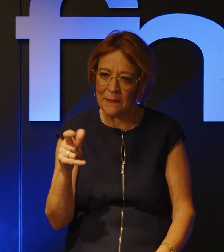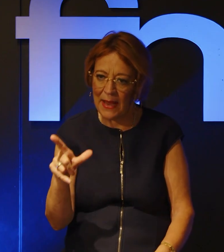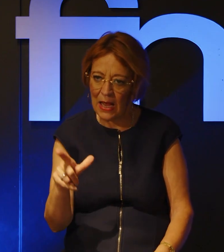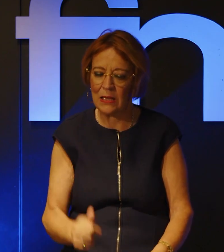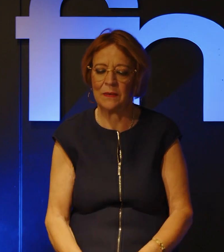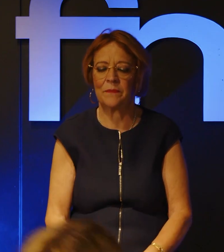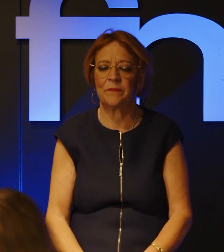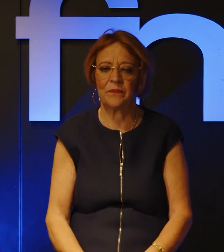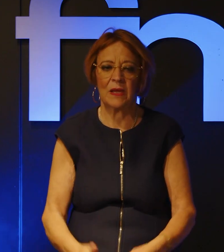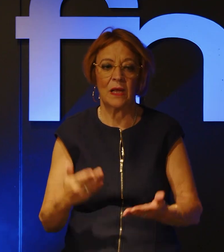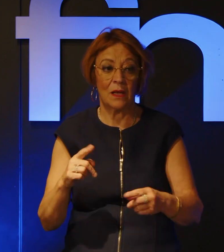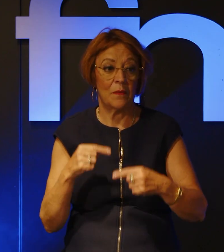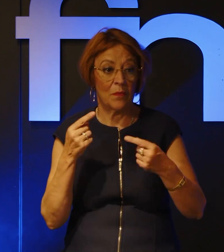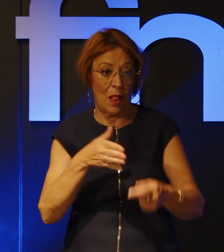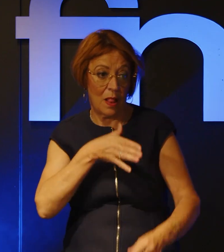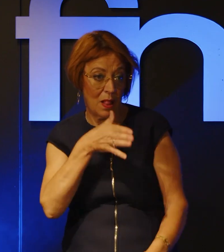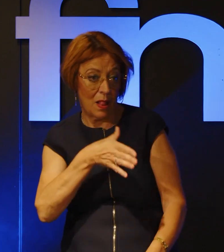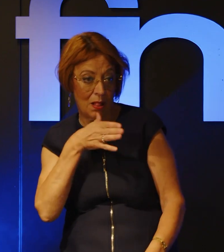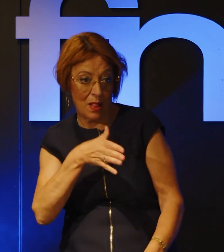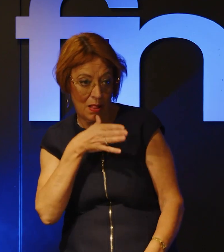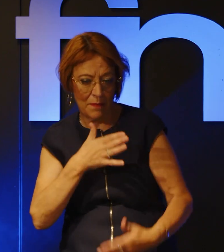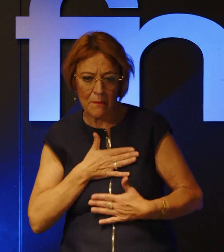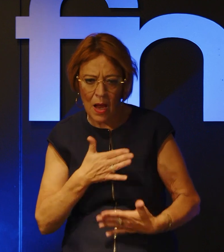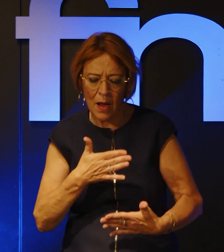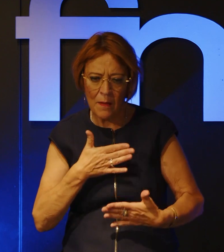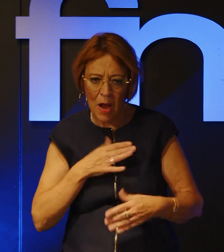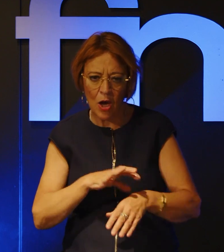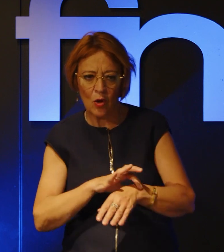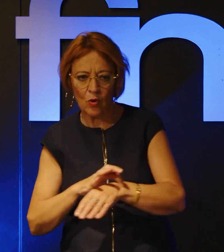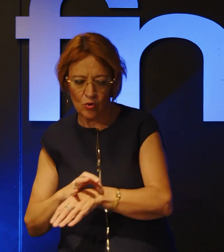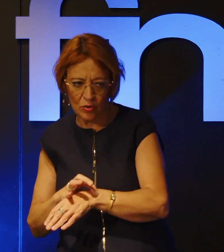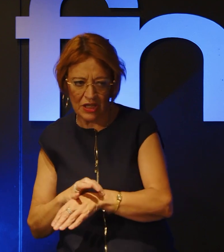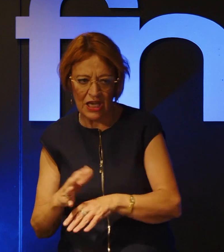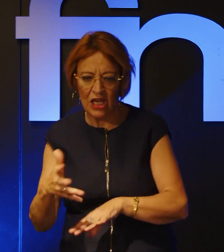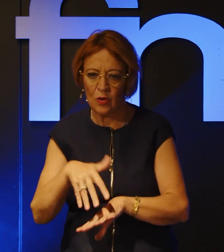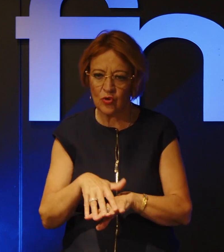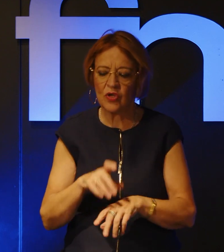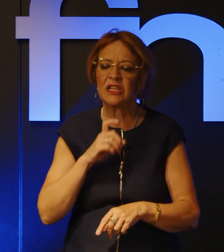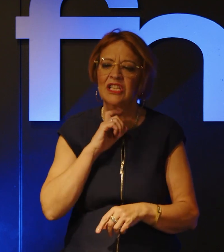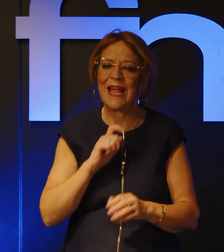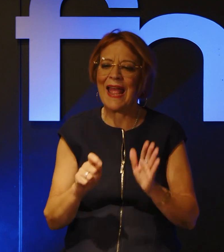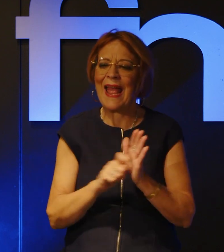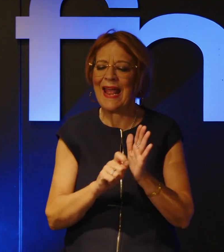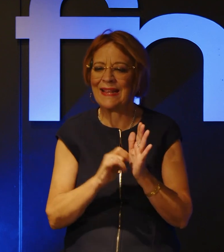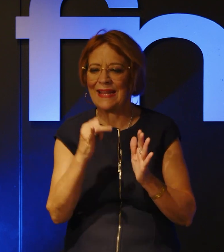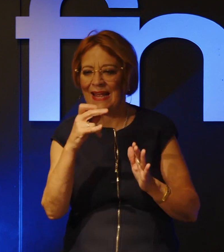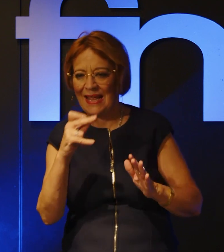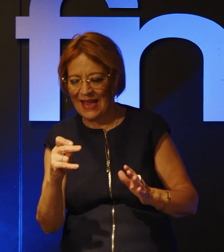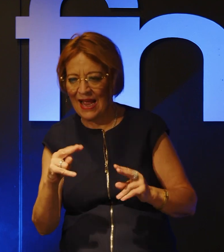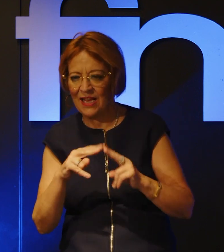etc a nossa próxima oradora dedica-se à consultoria em inclusão digital e ética em ia No